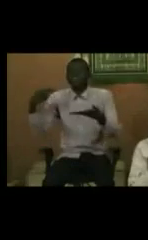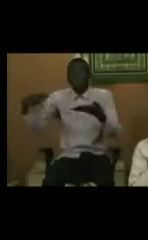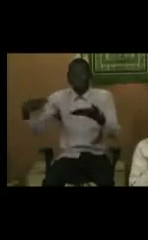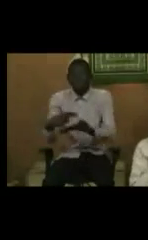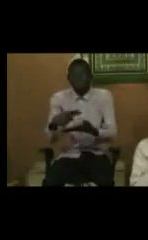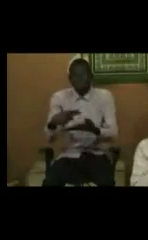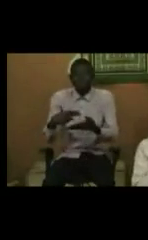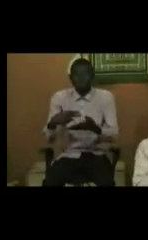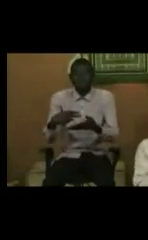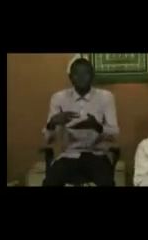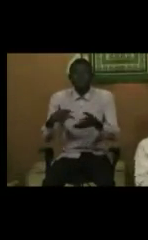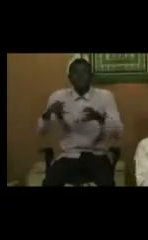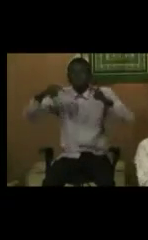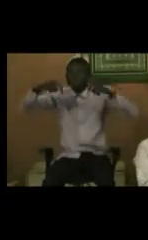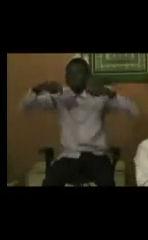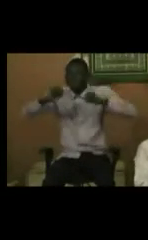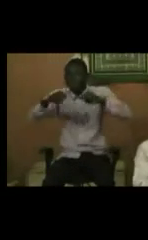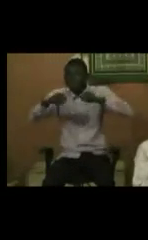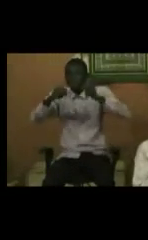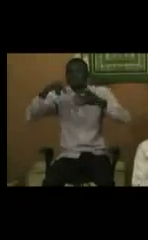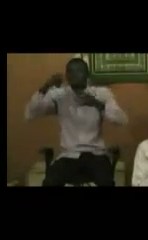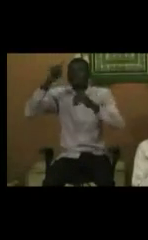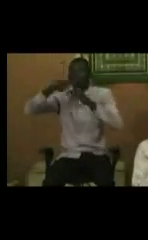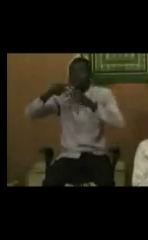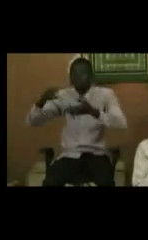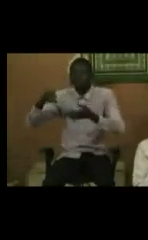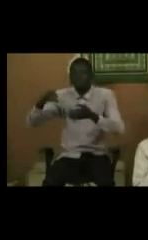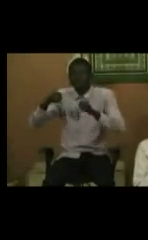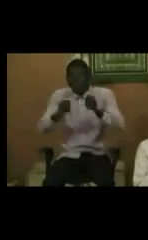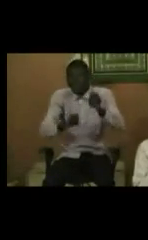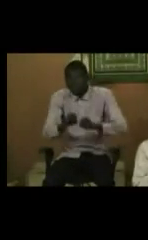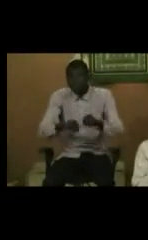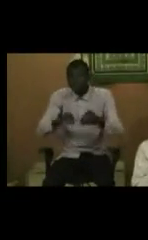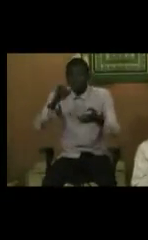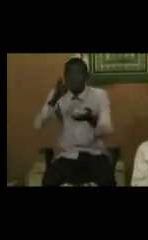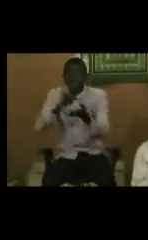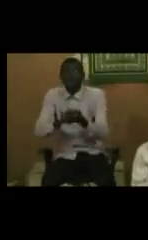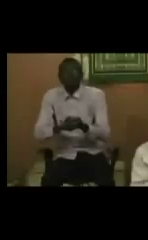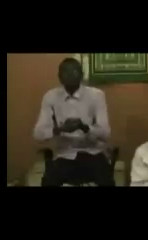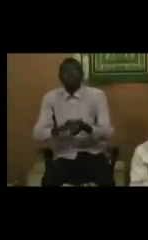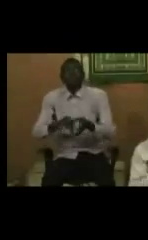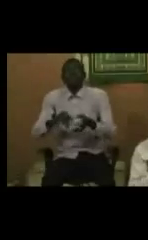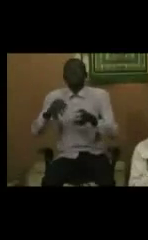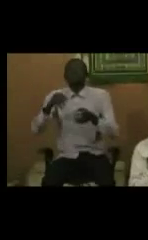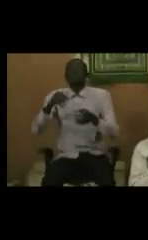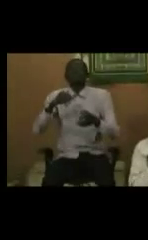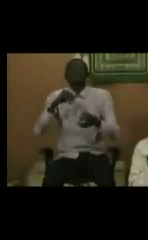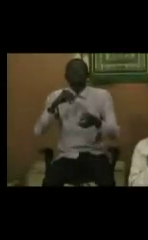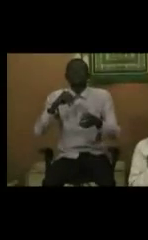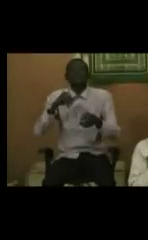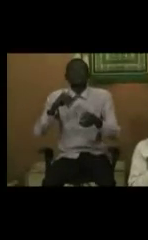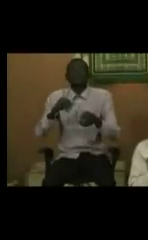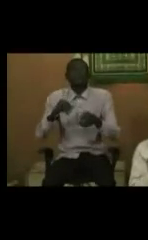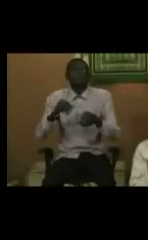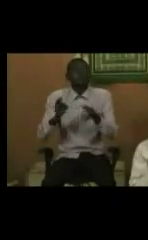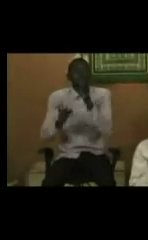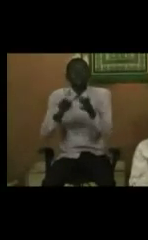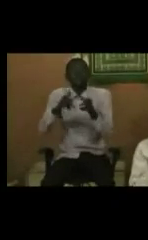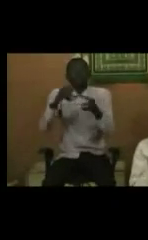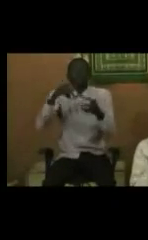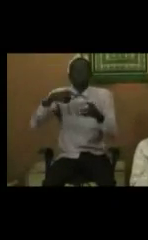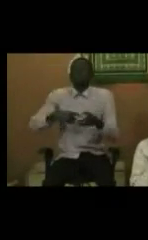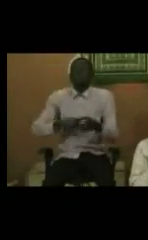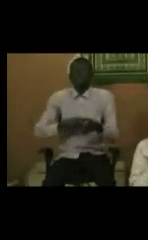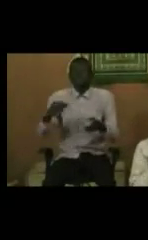ni awon kan ninu awon sahaba won fi bi ojisi Olorun lere pe faqalu won so pe